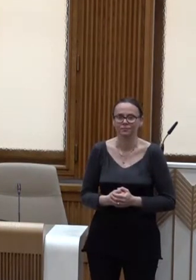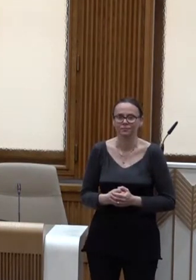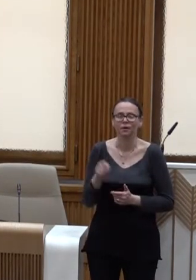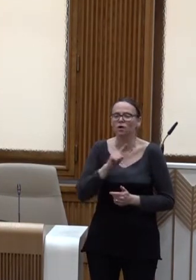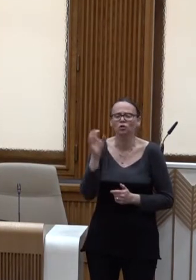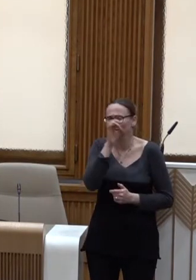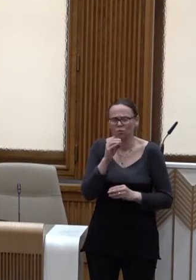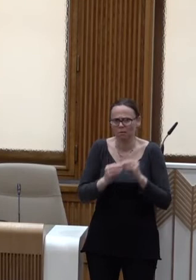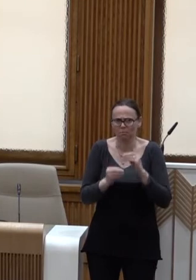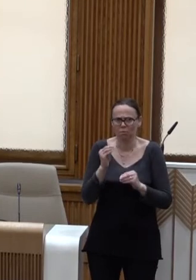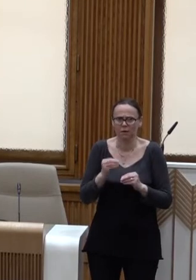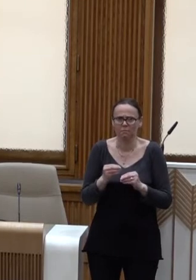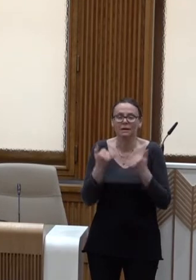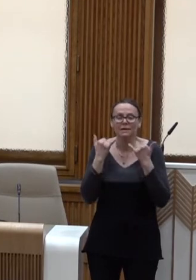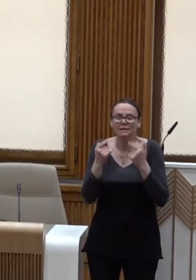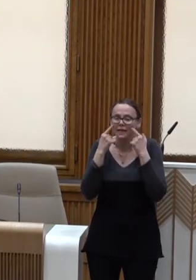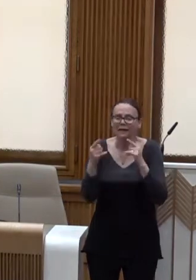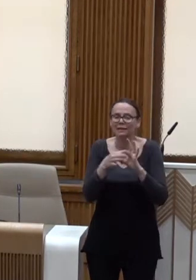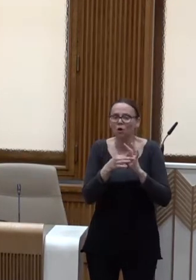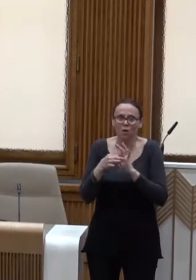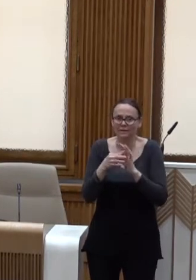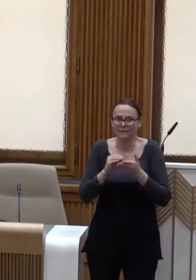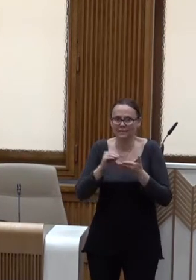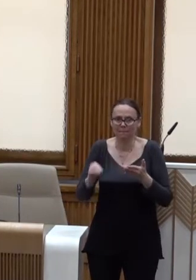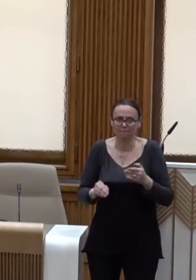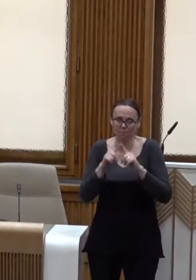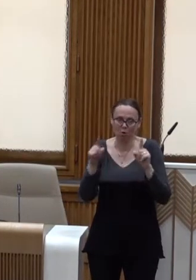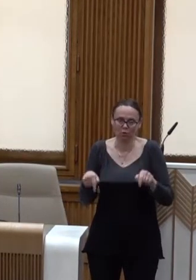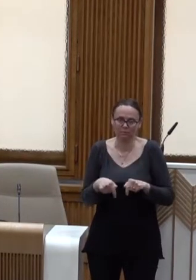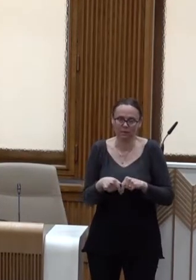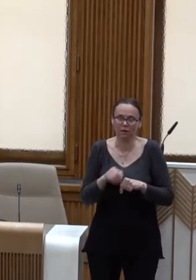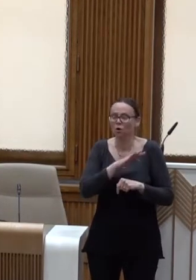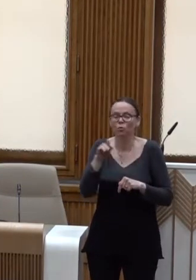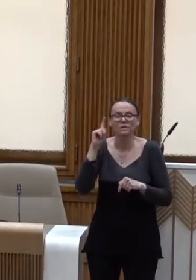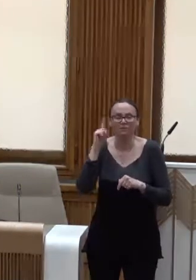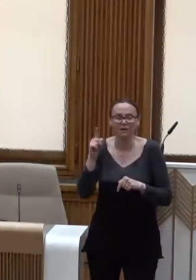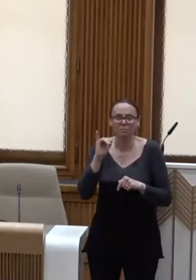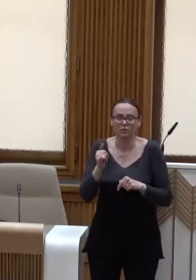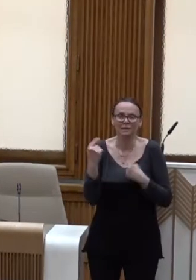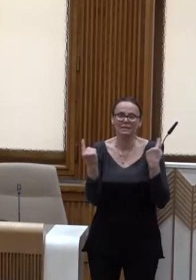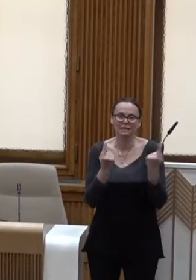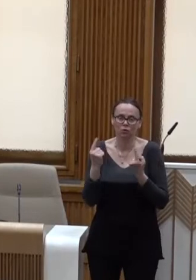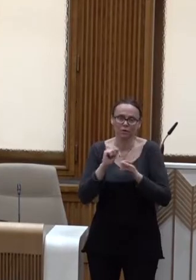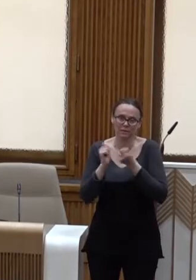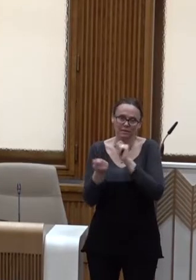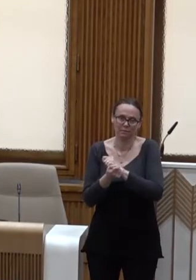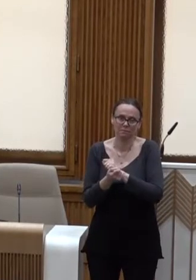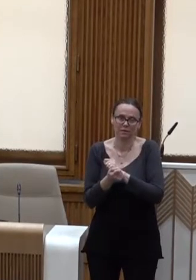To ni noben problem. Zdaj, kar se tiče koalicijske pogodbe, vsi vemo, da se situacija